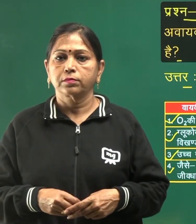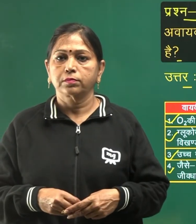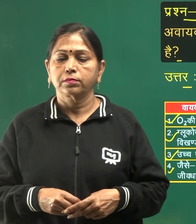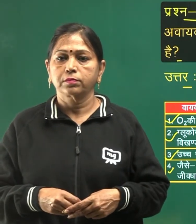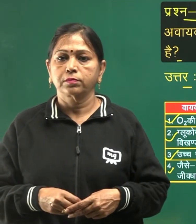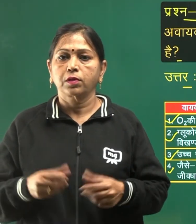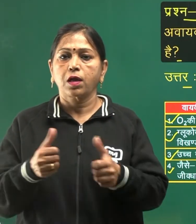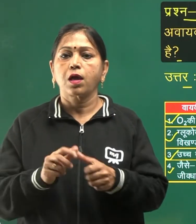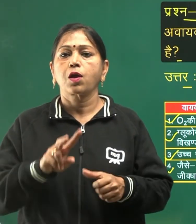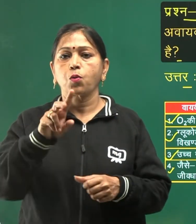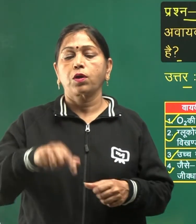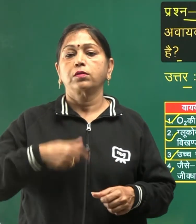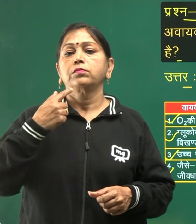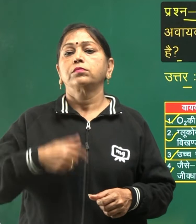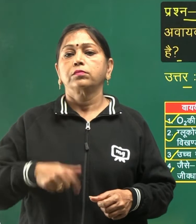अवायवीय श्वसन